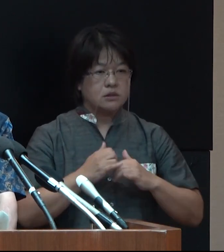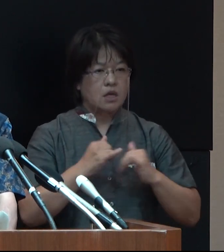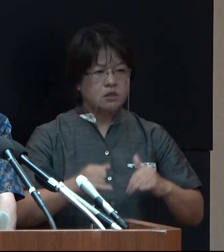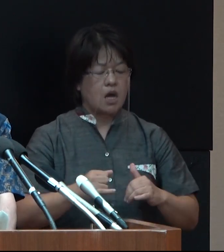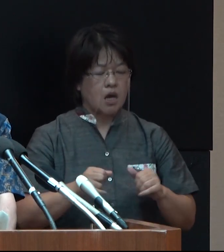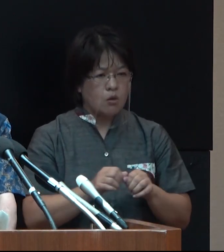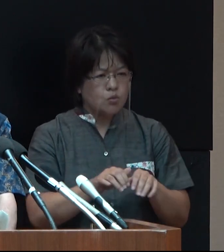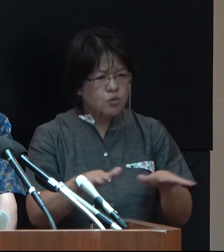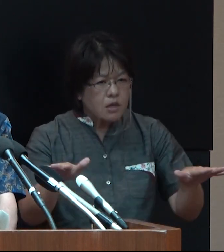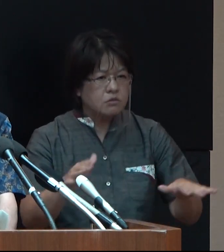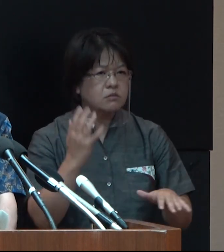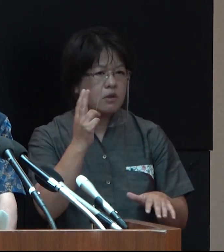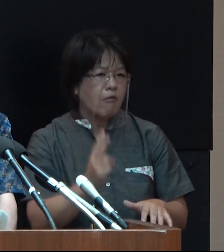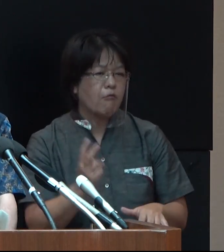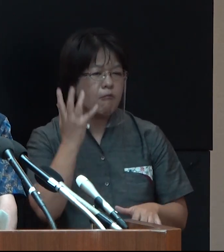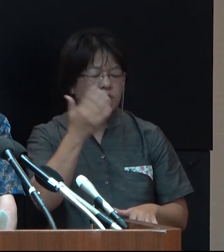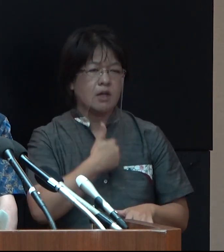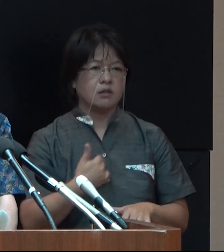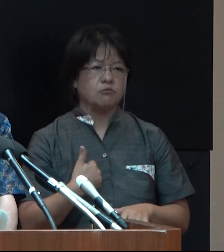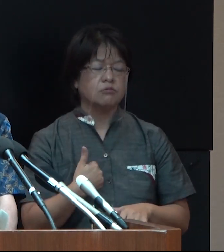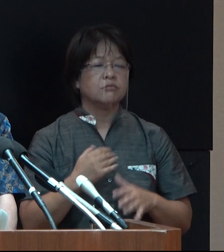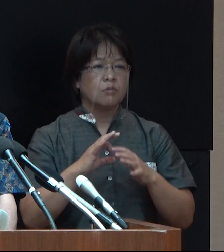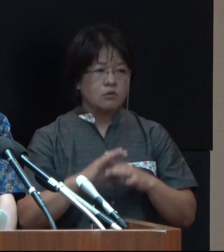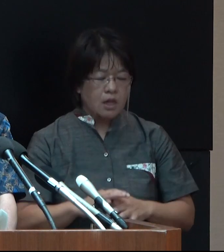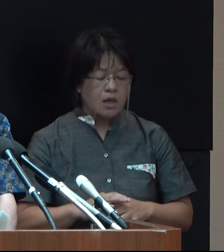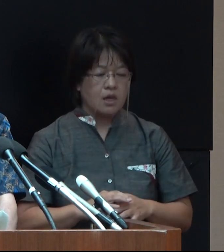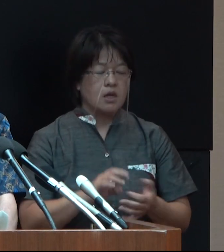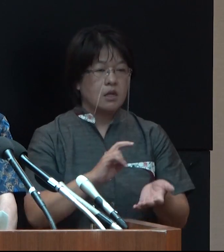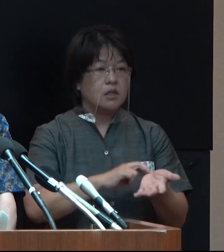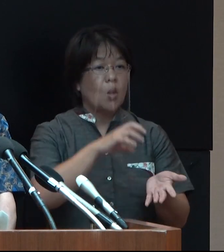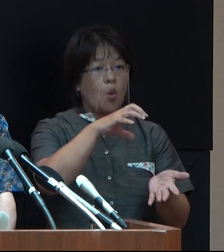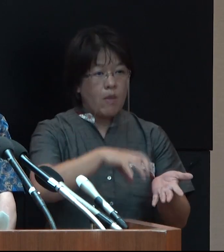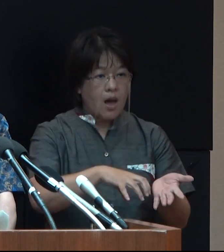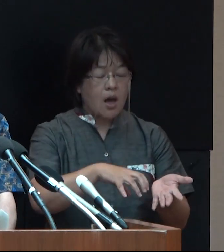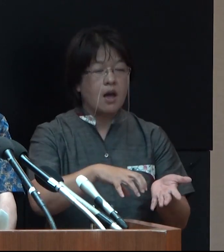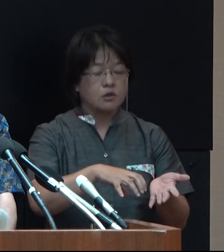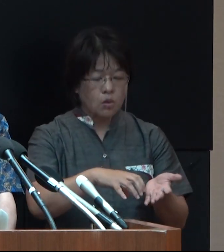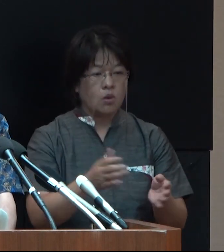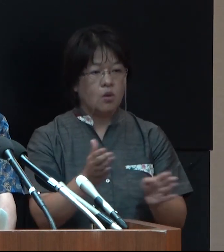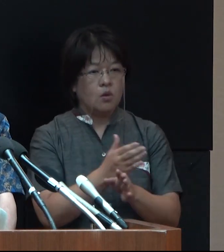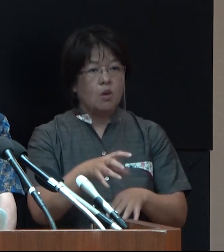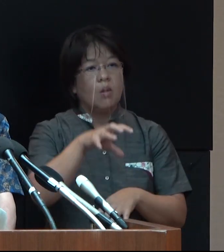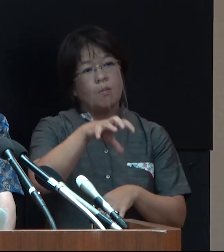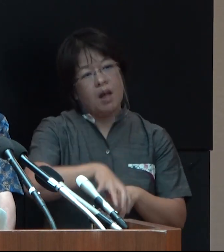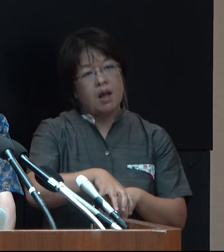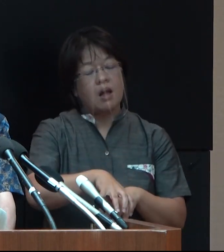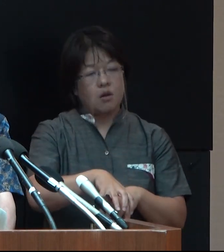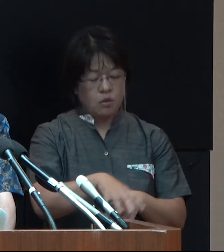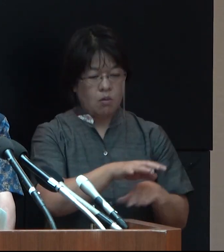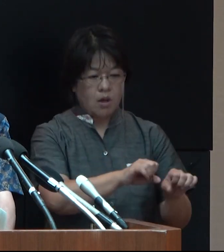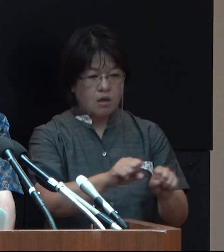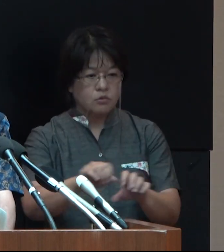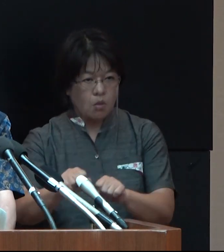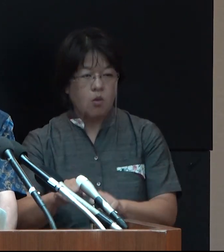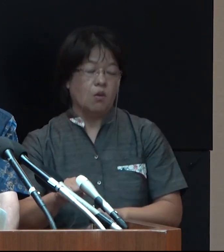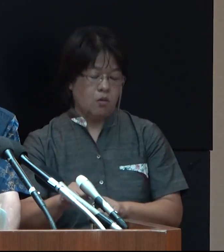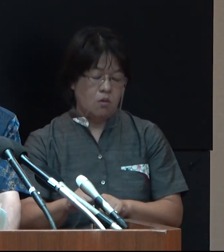が想定されるため、医療機関や療養施設などの拡充を急ぎます。